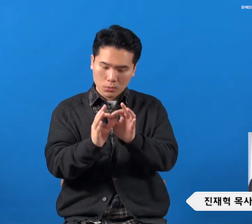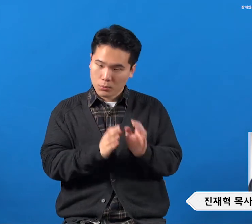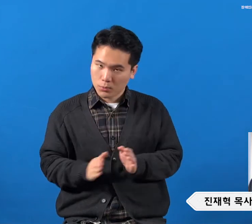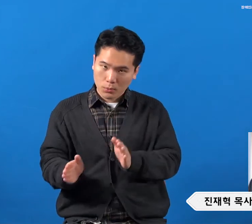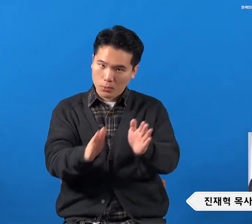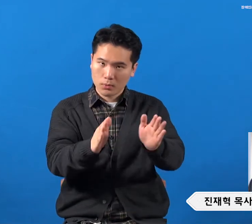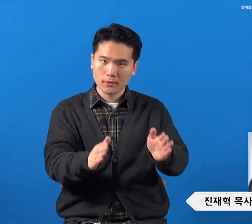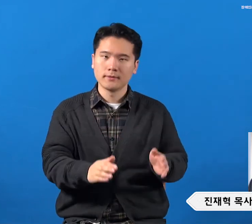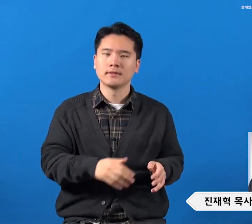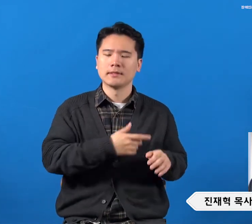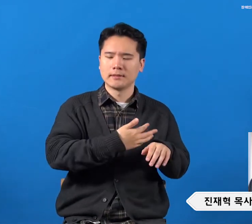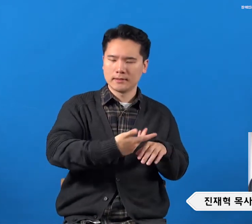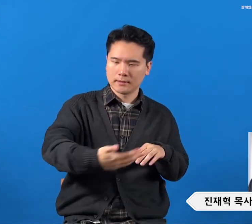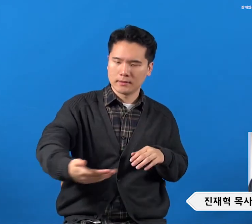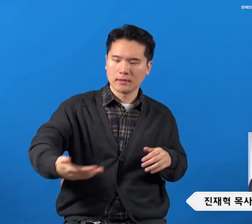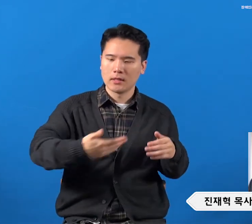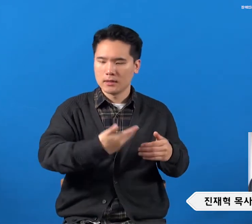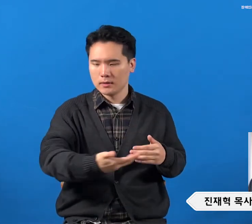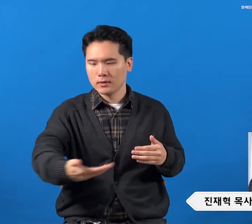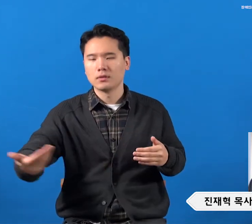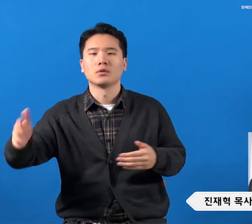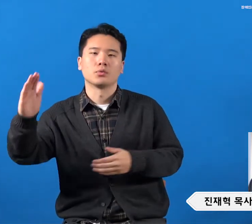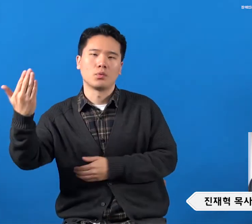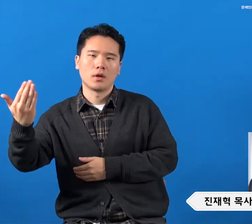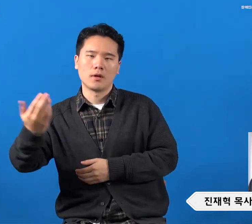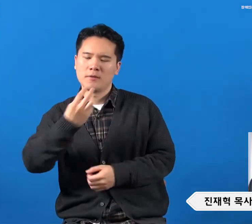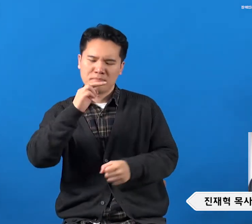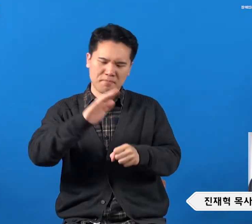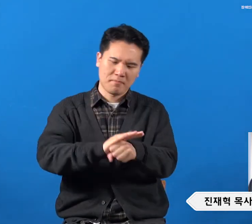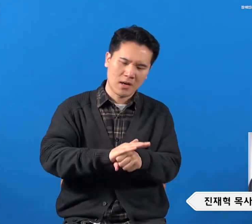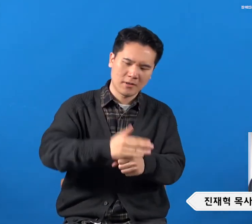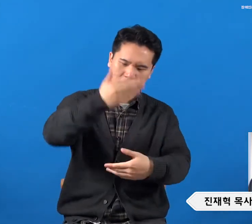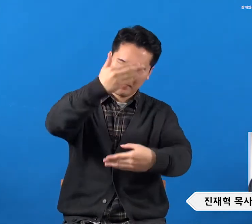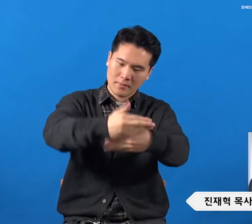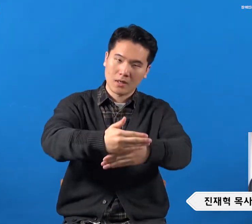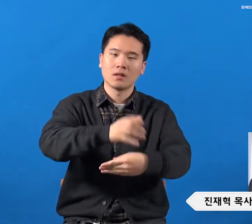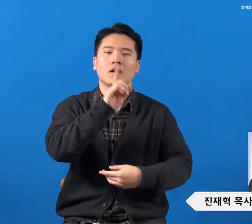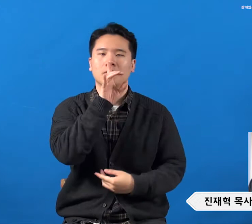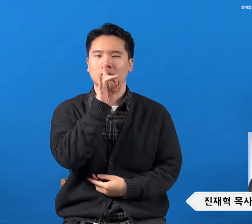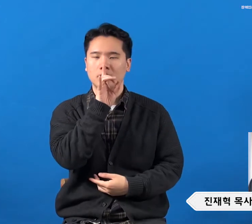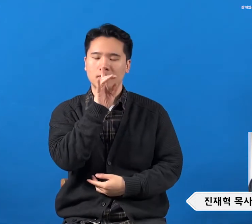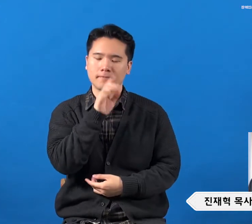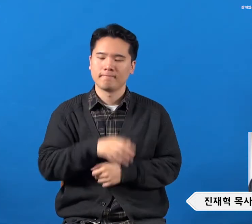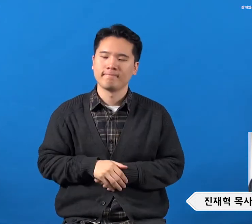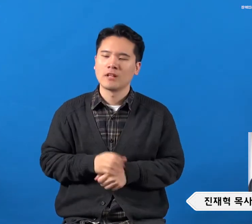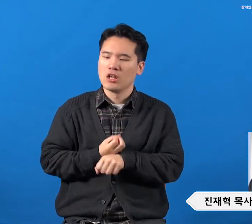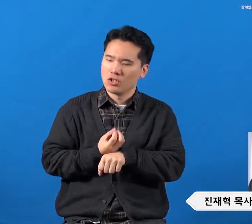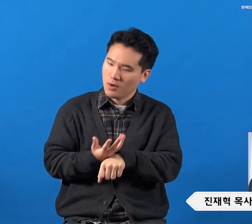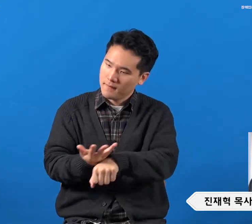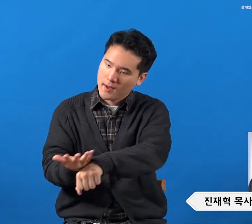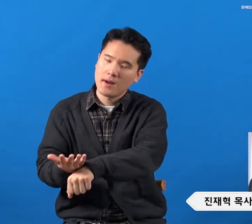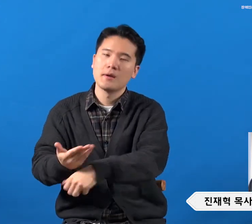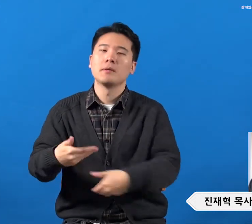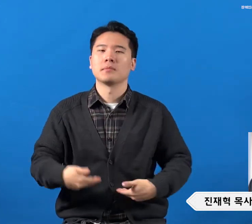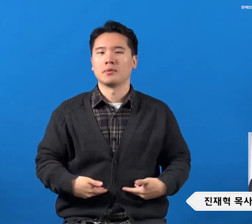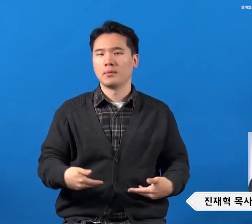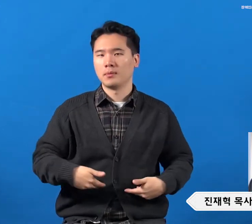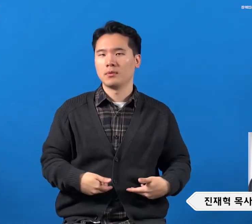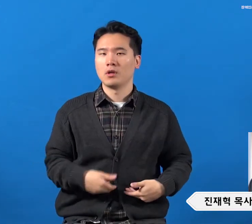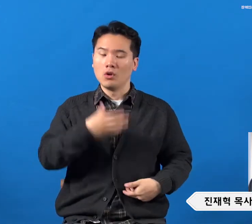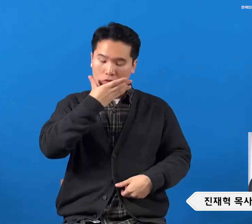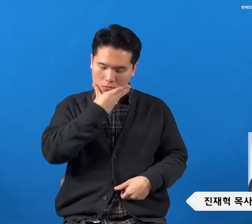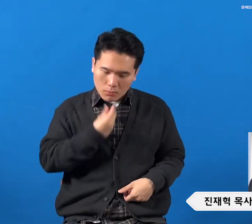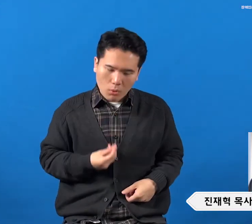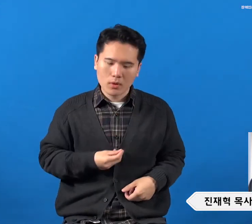흘러야 합니다. 막히지 않습니다. 끝이 아닙니다. 연결되어져야 합니다. 전달되어져야 합니다.